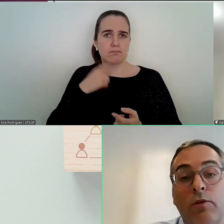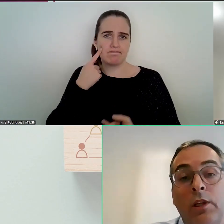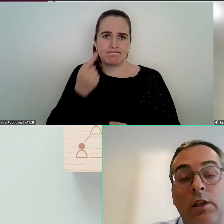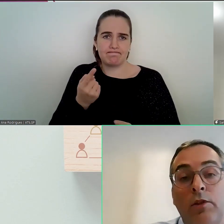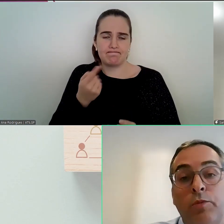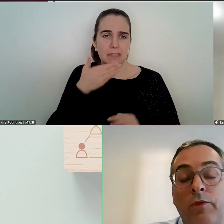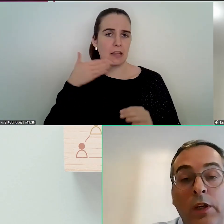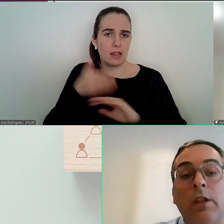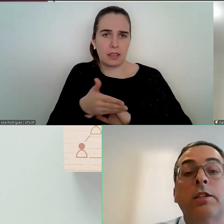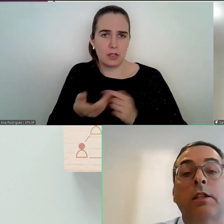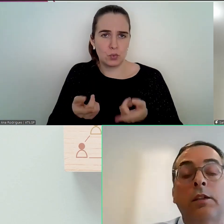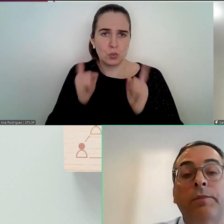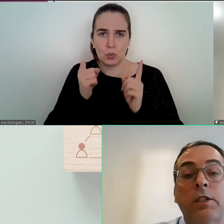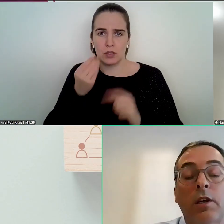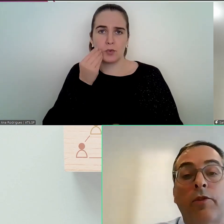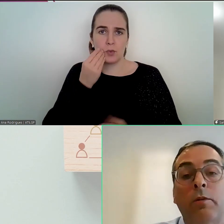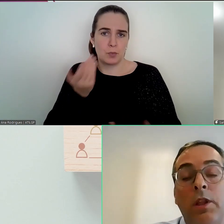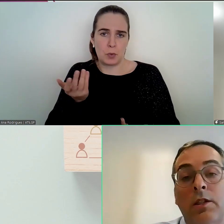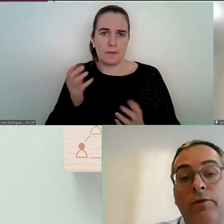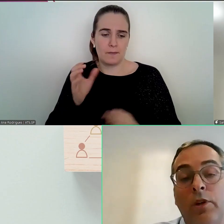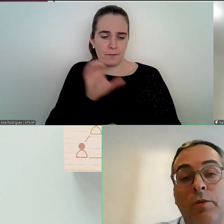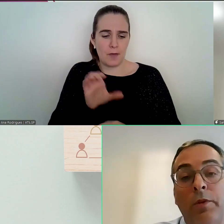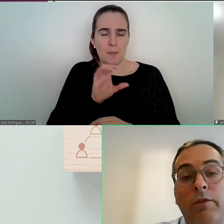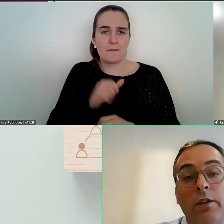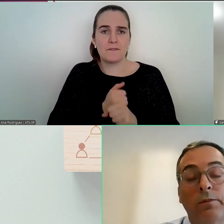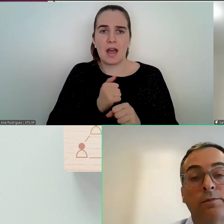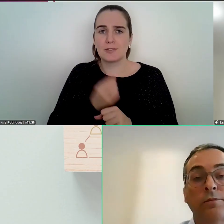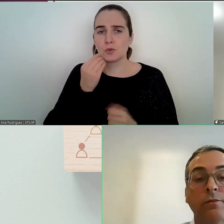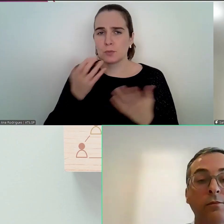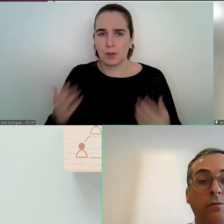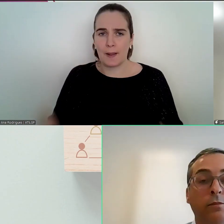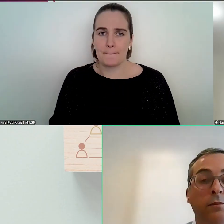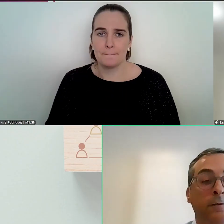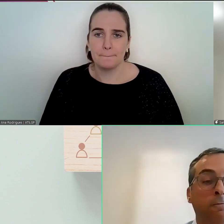necessidades coletivas por via desta reforma e desta fuga para o privado.